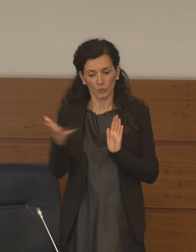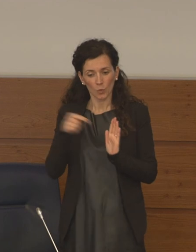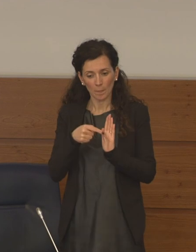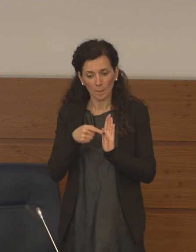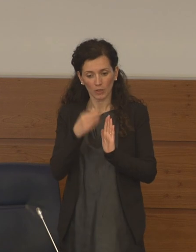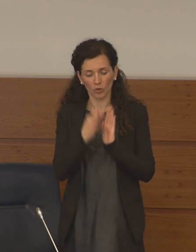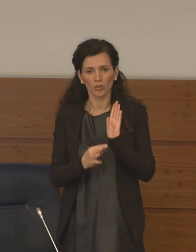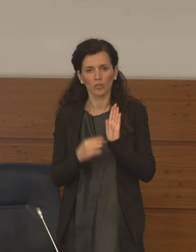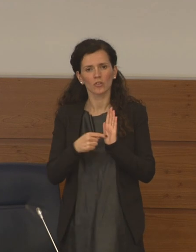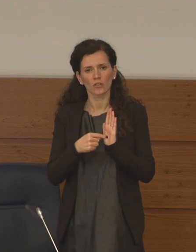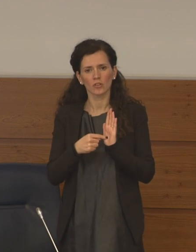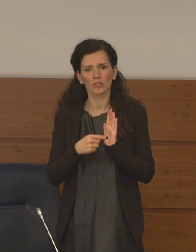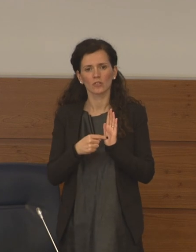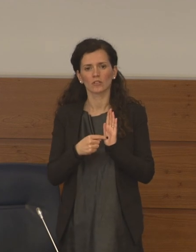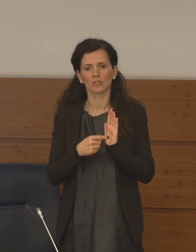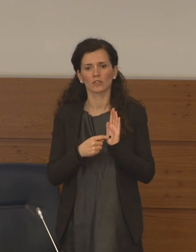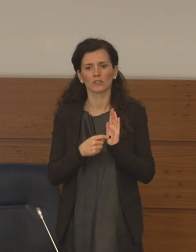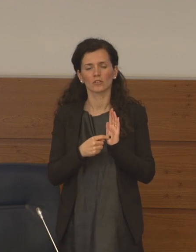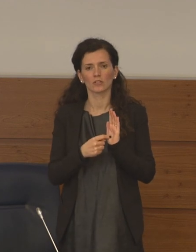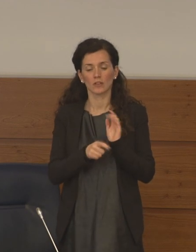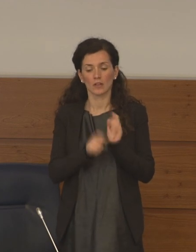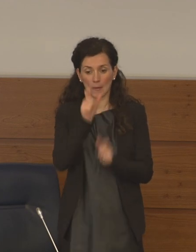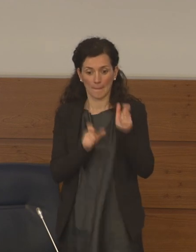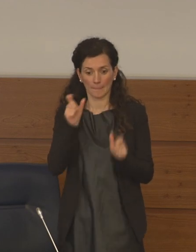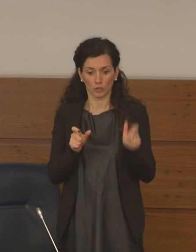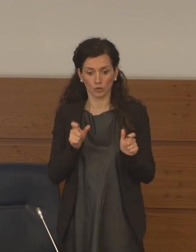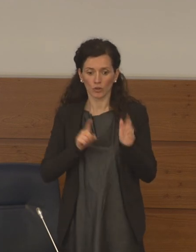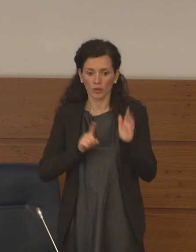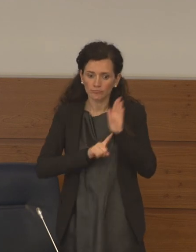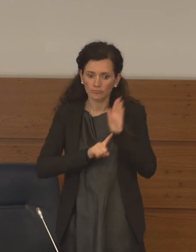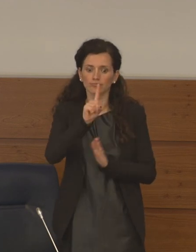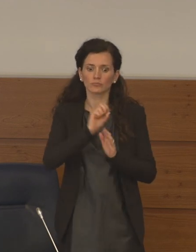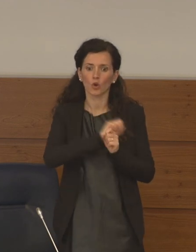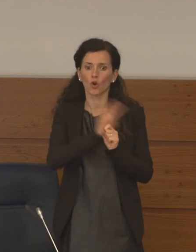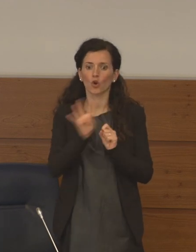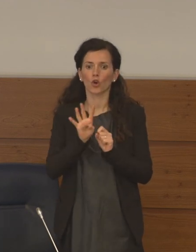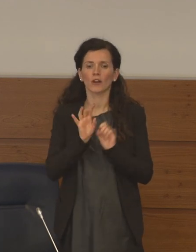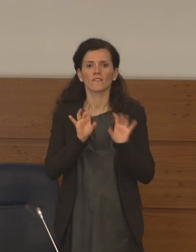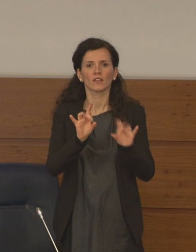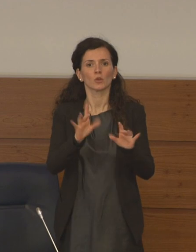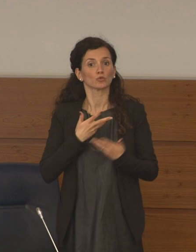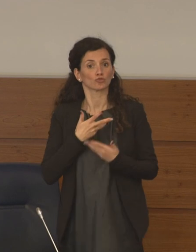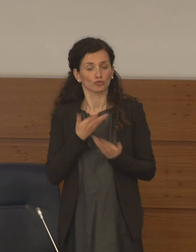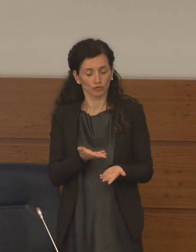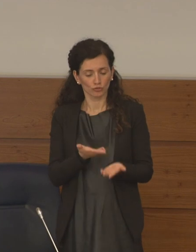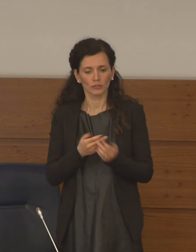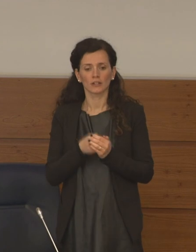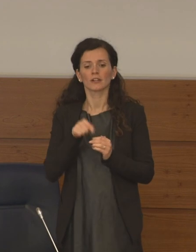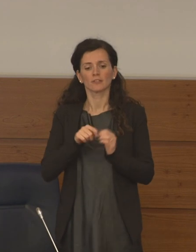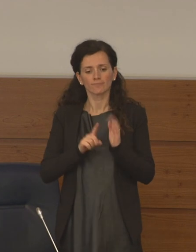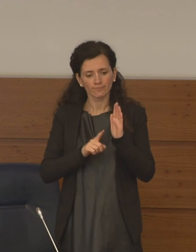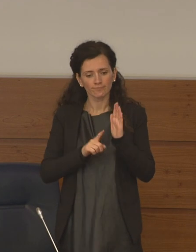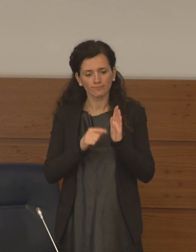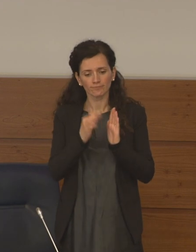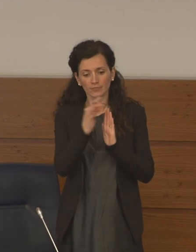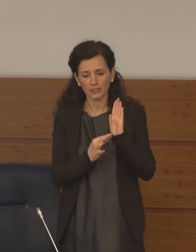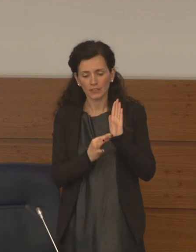alle persone attualmente positive al coronavirus questo dato incremento oggi di